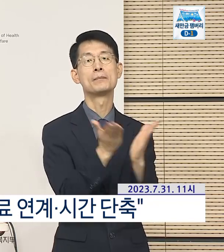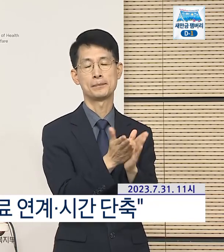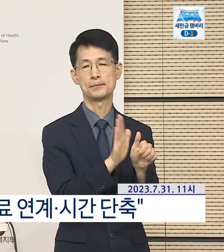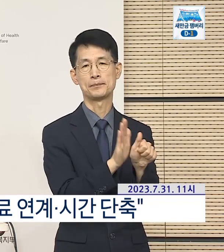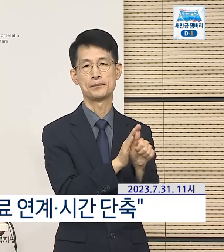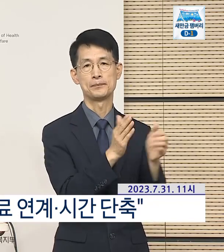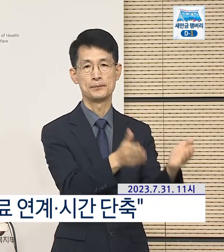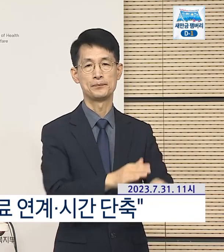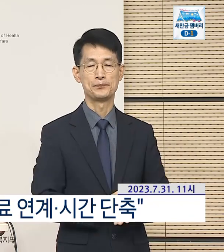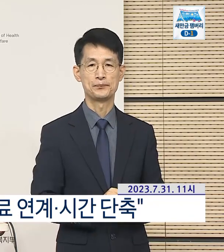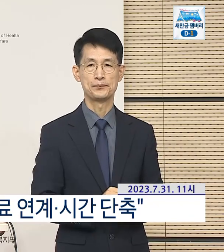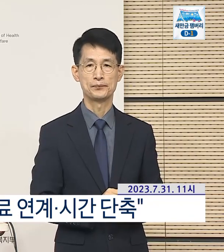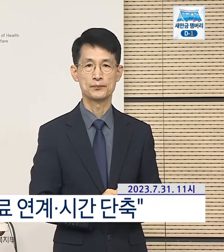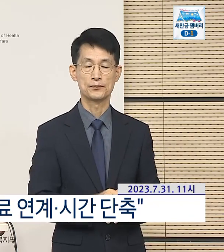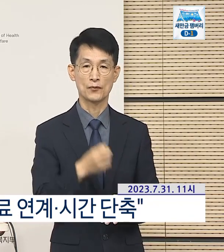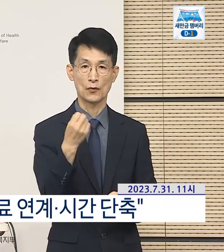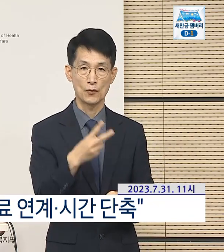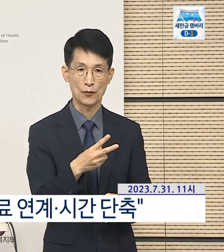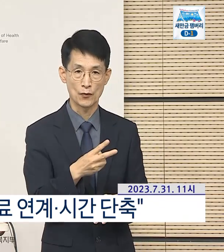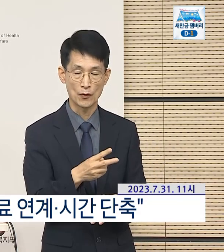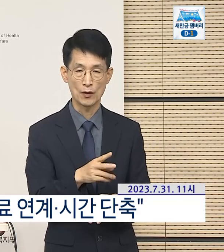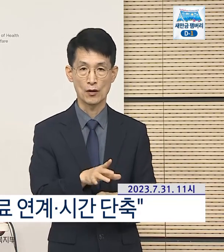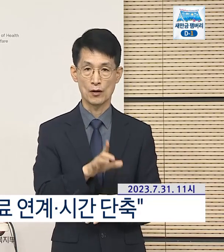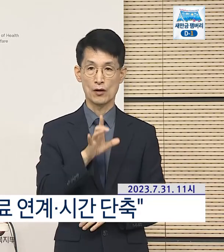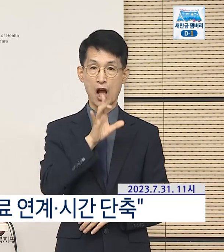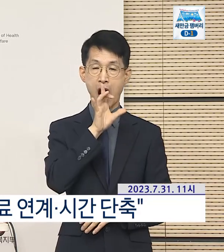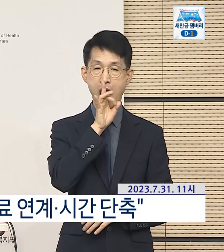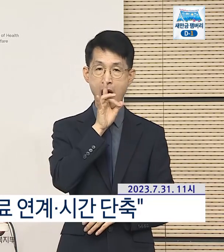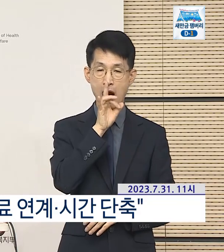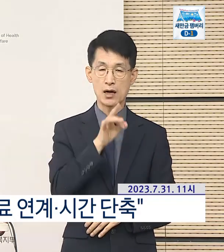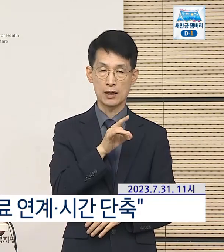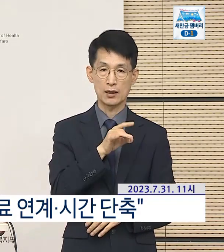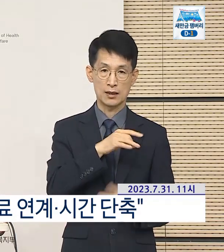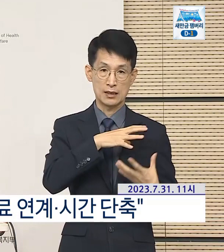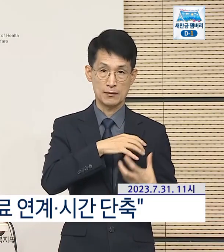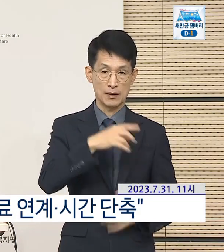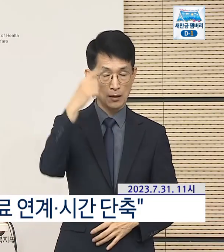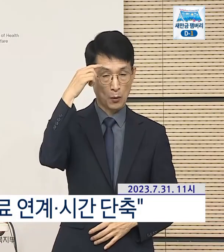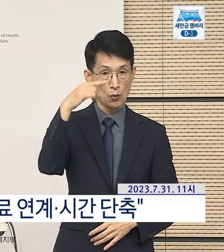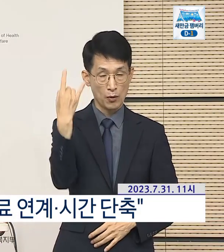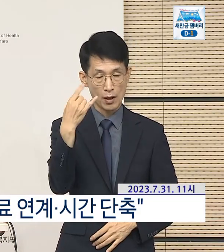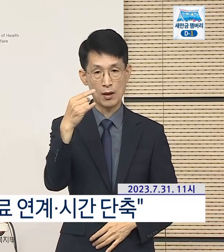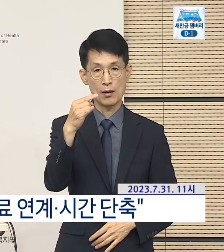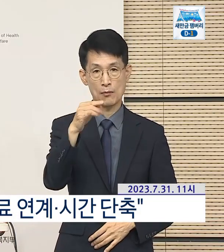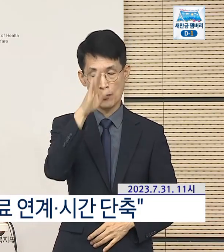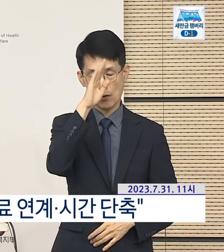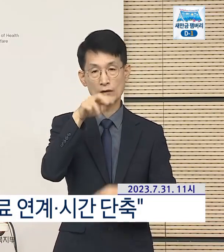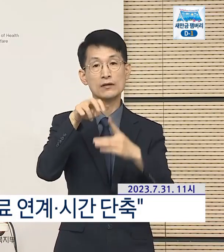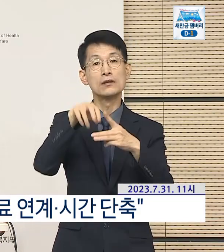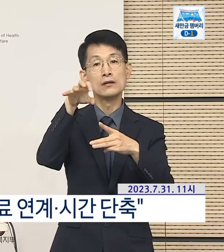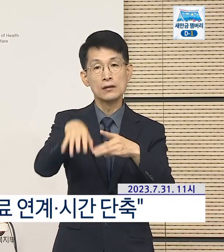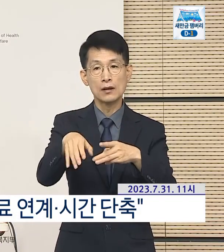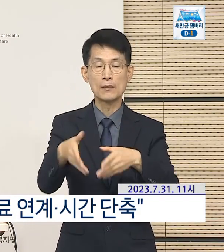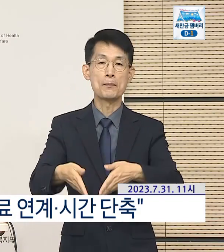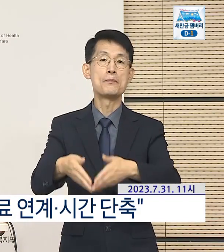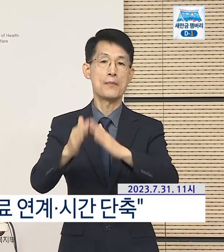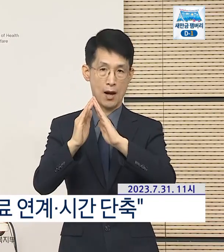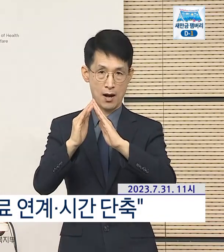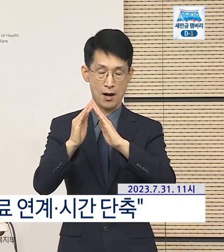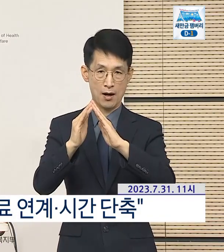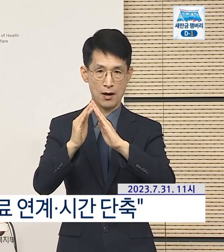기반의 정책 실현을 위해 중앙심뇌혈관 센터를 신규 지정하고 과학적 근거 보강을